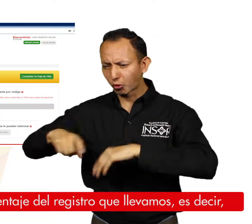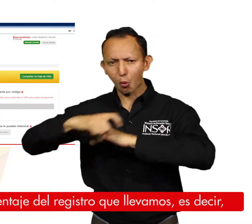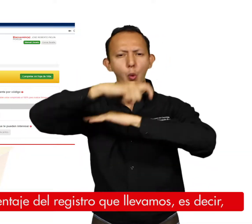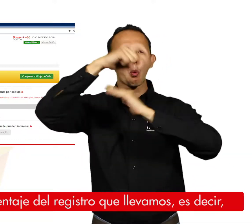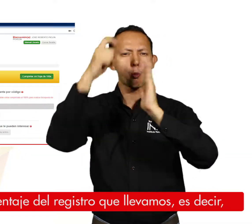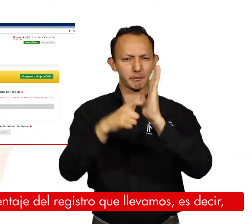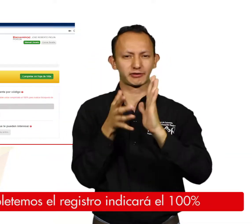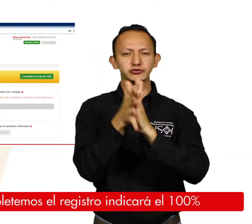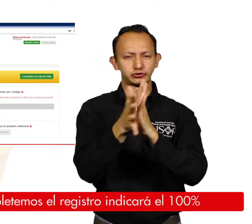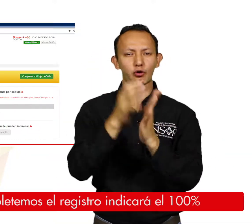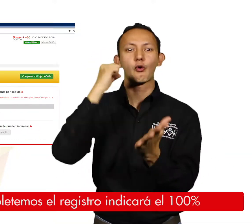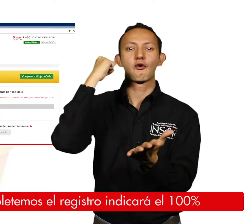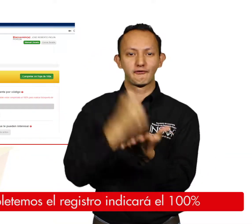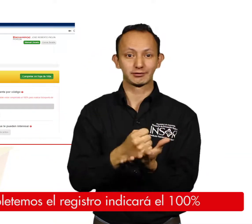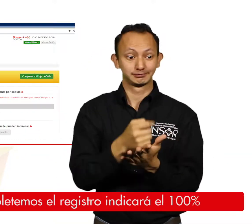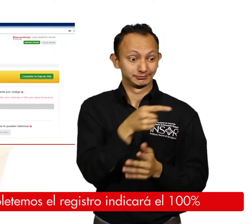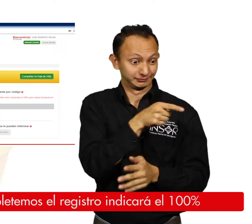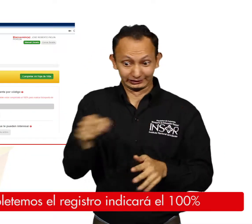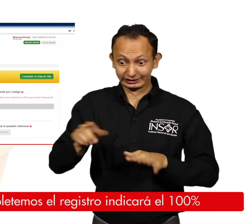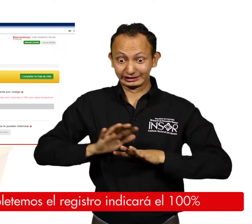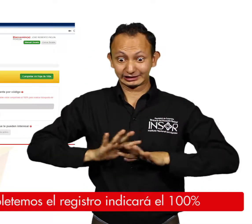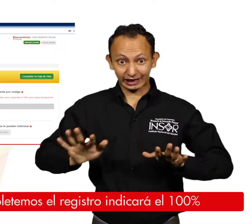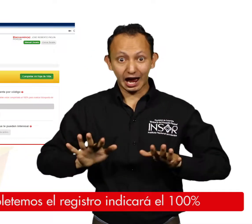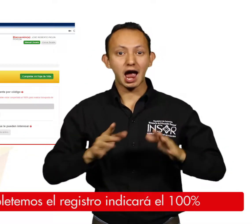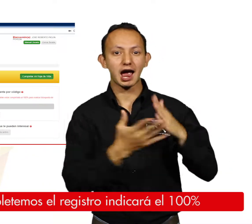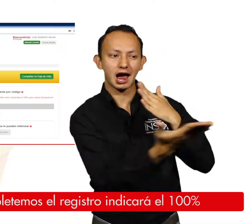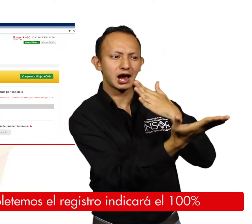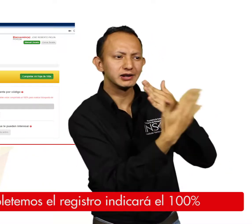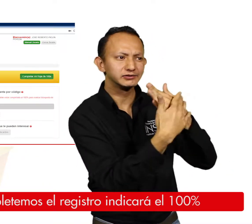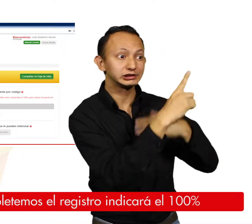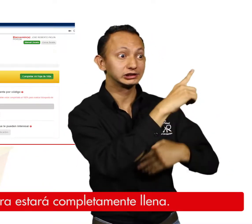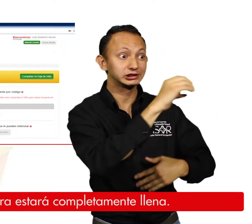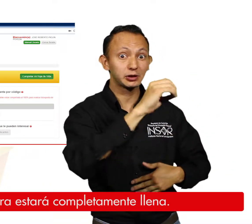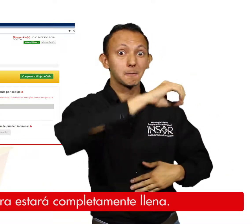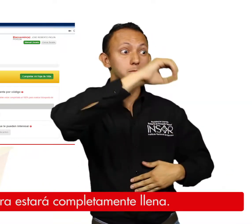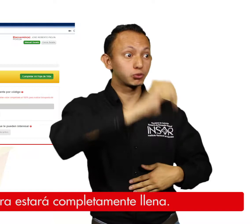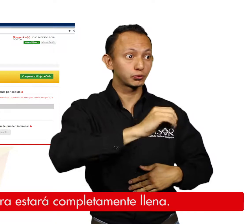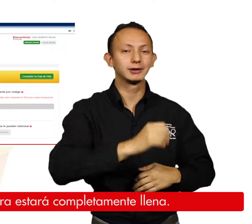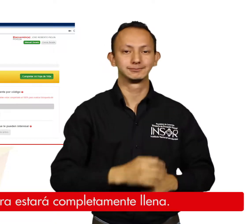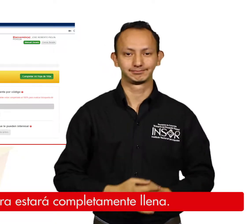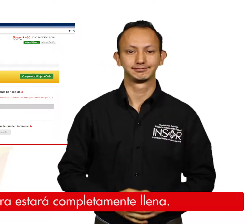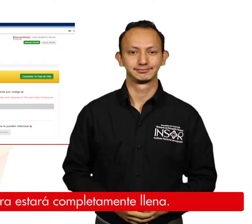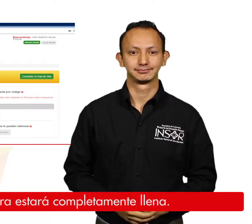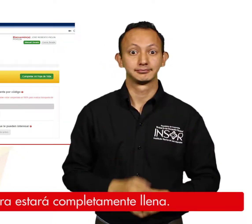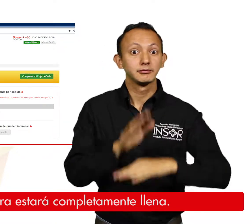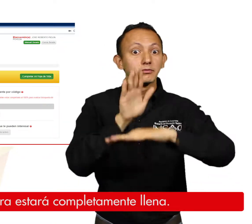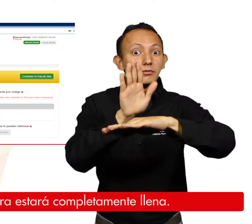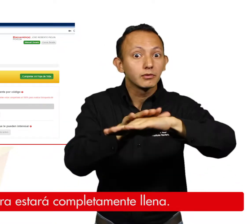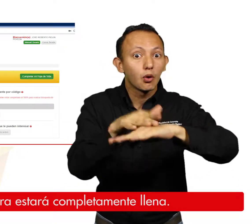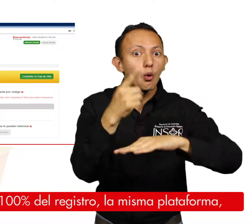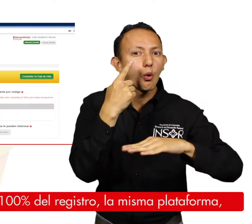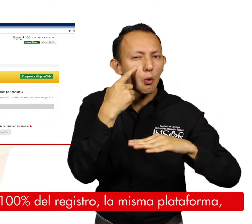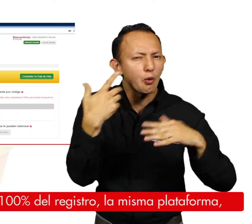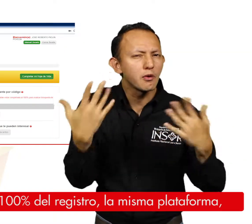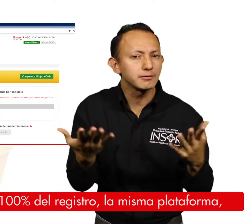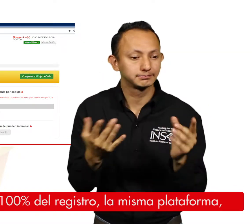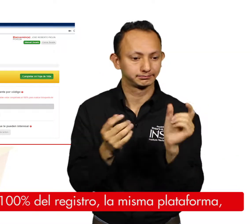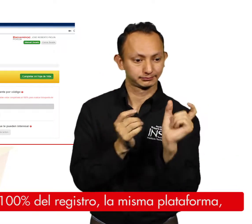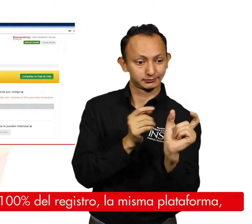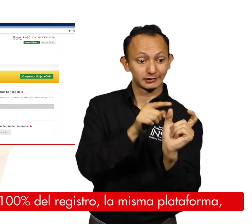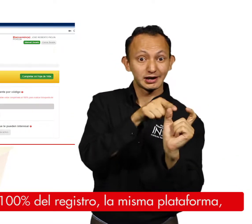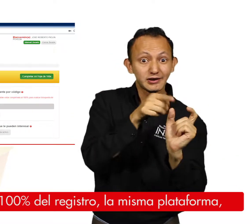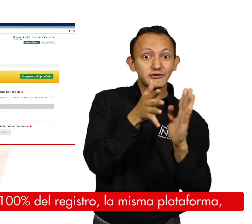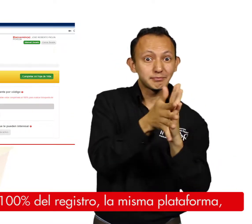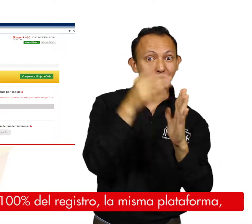llevamos. Es decir, cuando completamos el registro indicará el 100% y la barra estará completamente llena. Si no tenemos